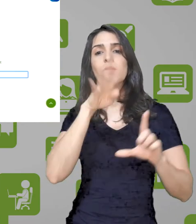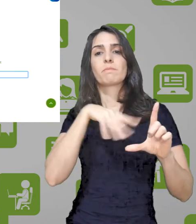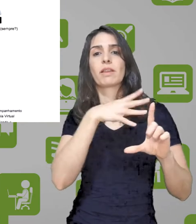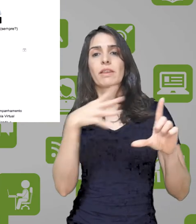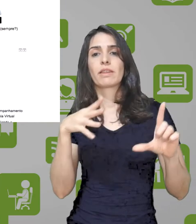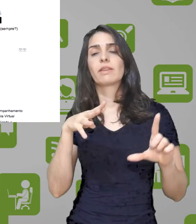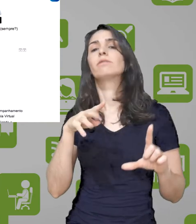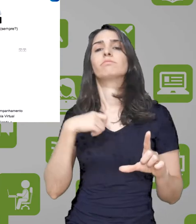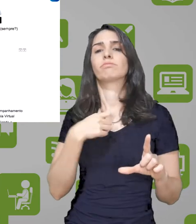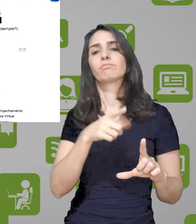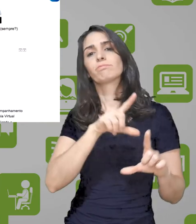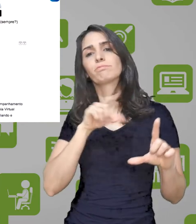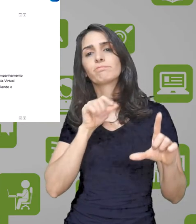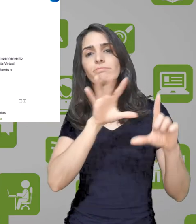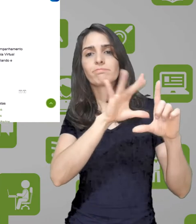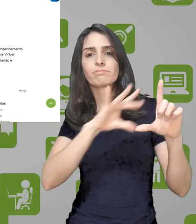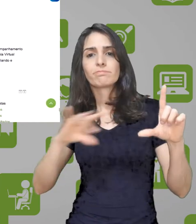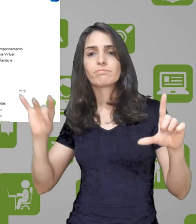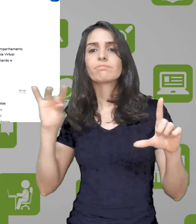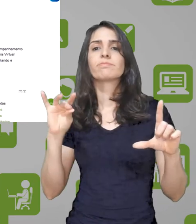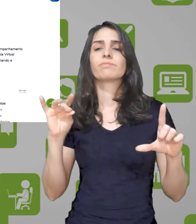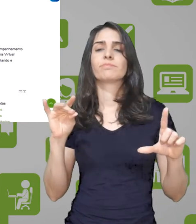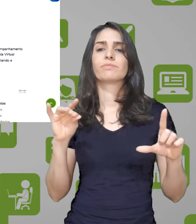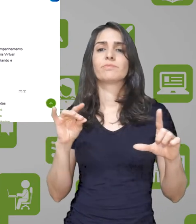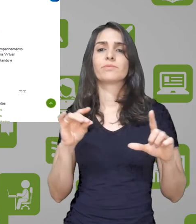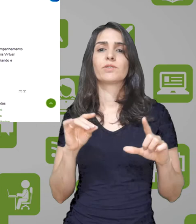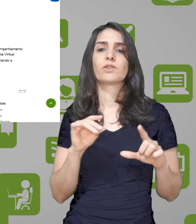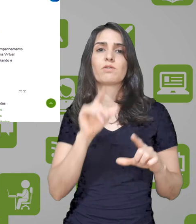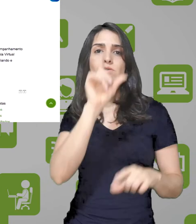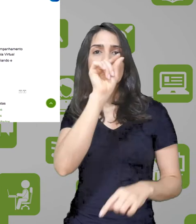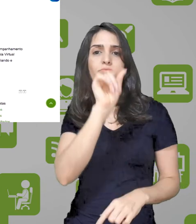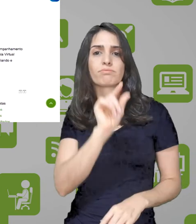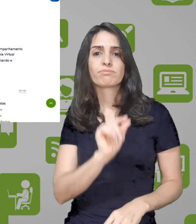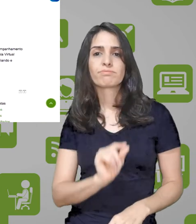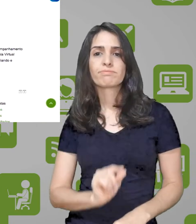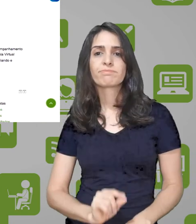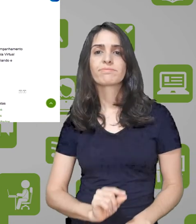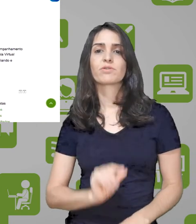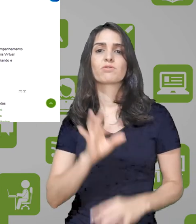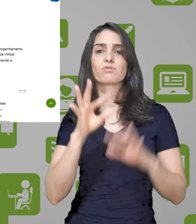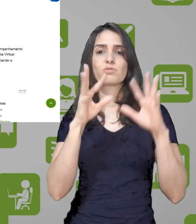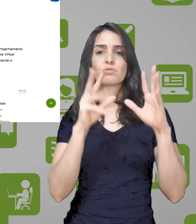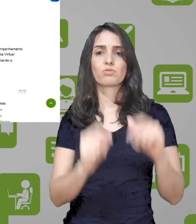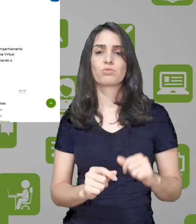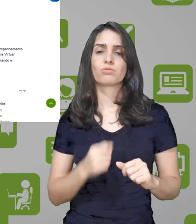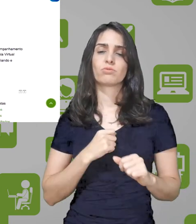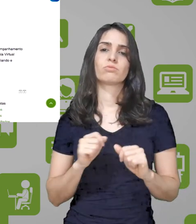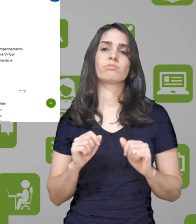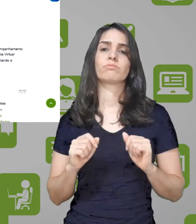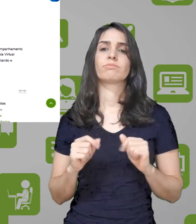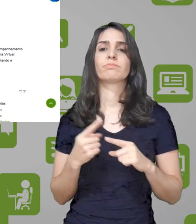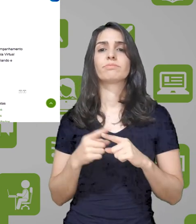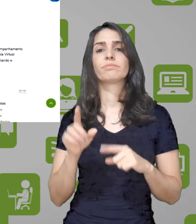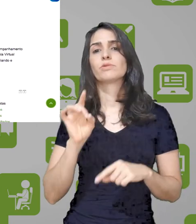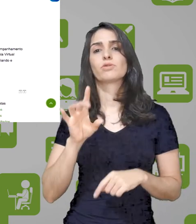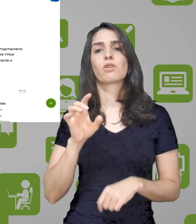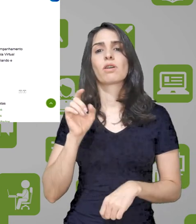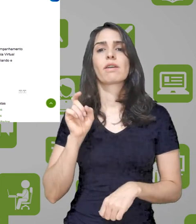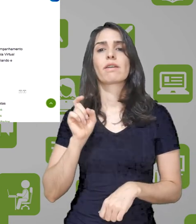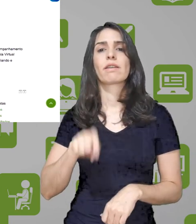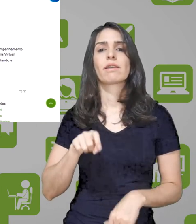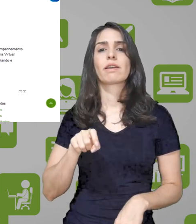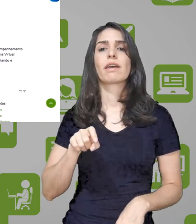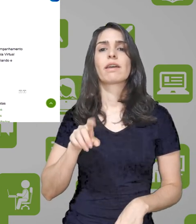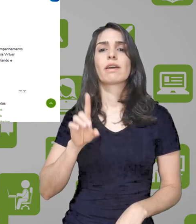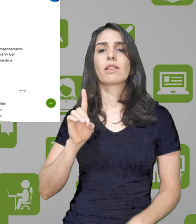a planilha Excel escolher todos os itens da planilha porque eu também posso escolher atividades e